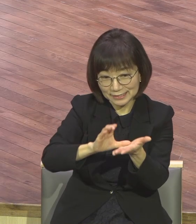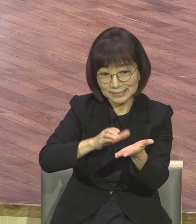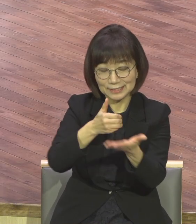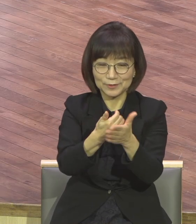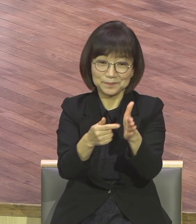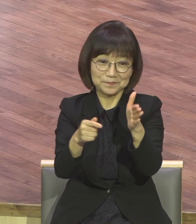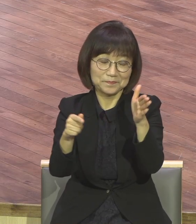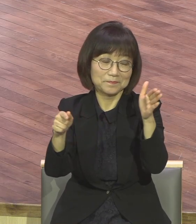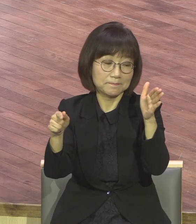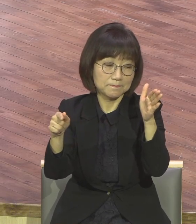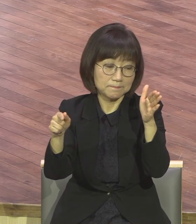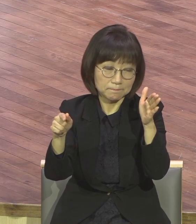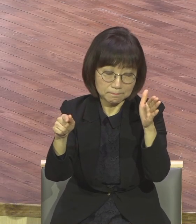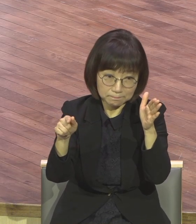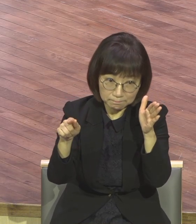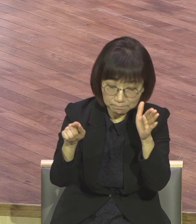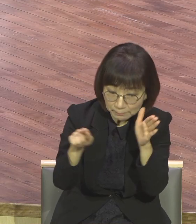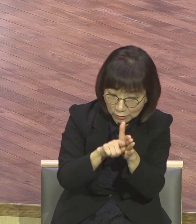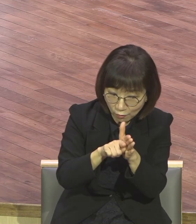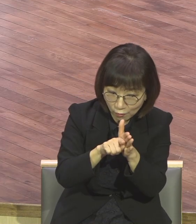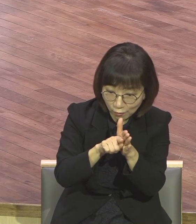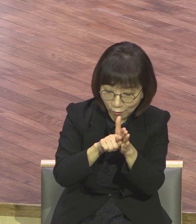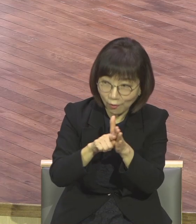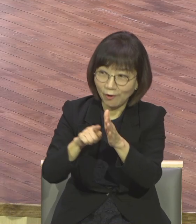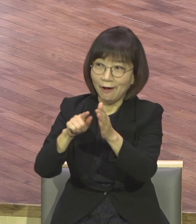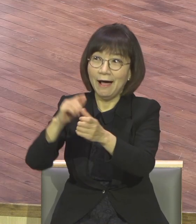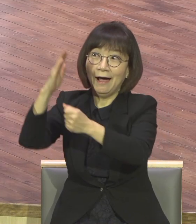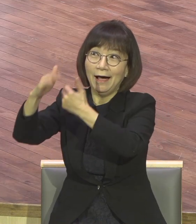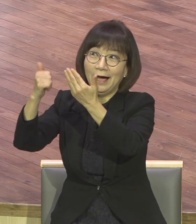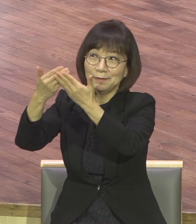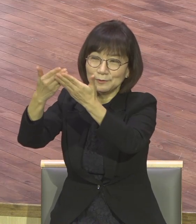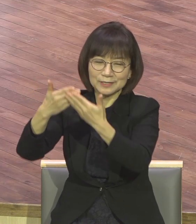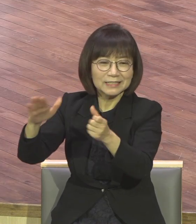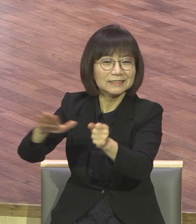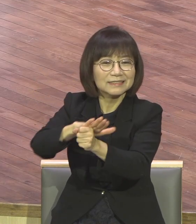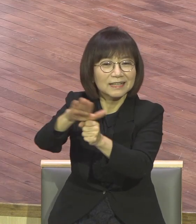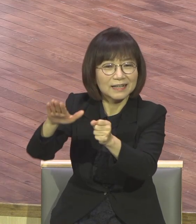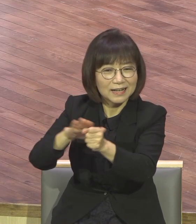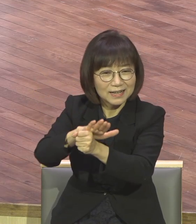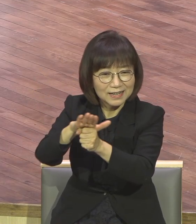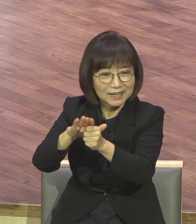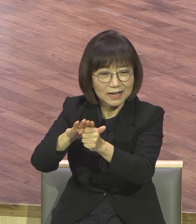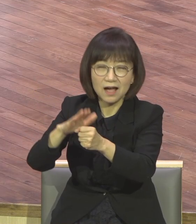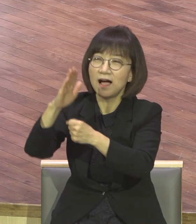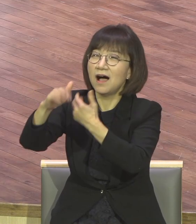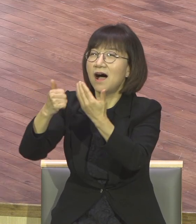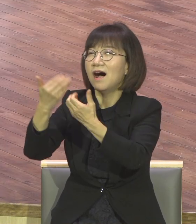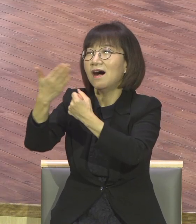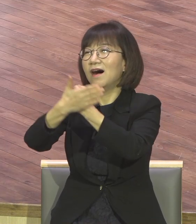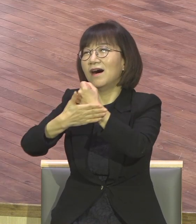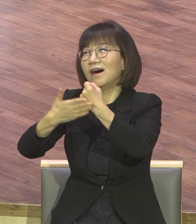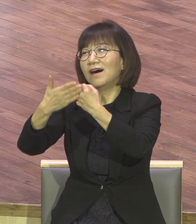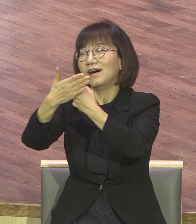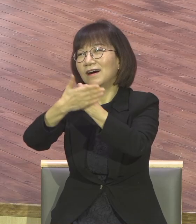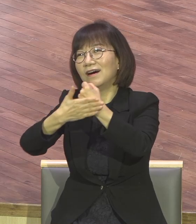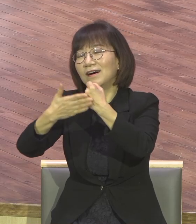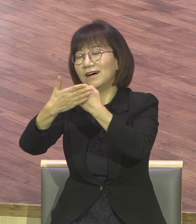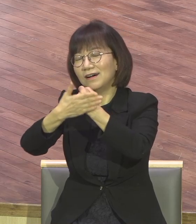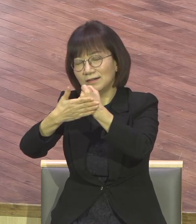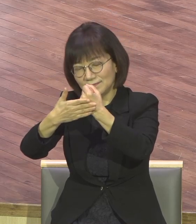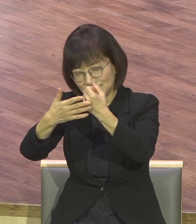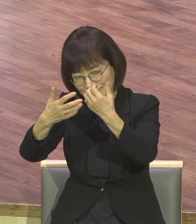통해 보여준 하나님의 이 사랑, 하나님의 은혜가 넘치게 하는